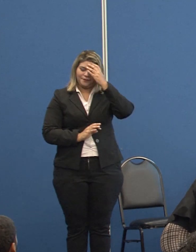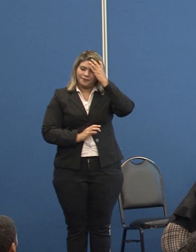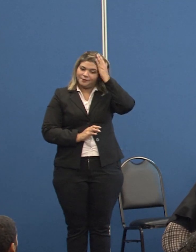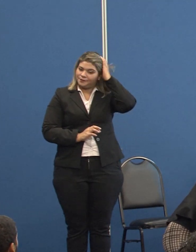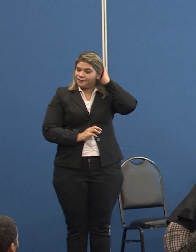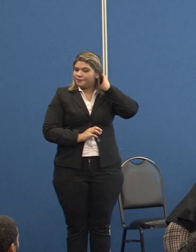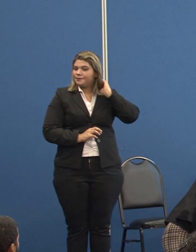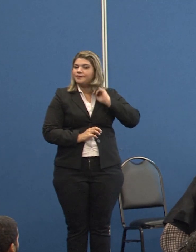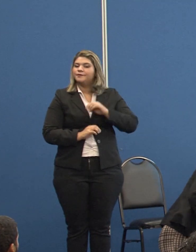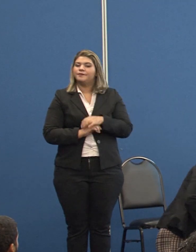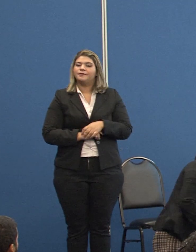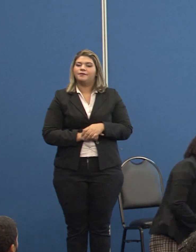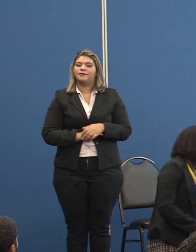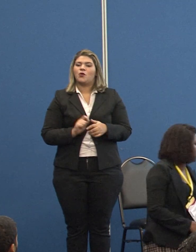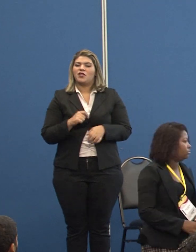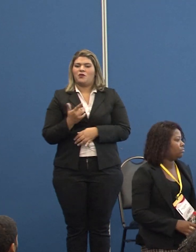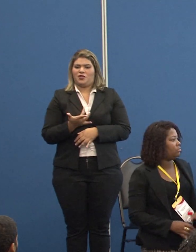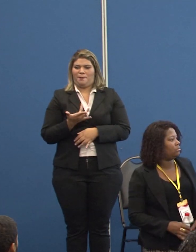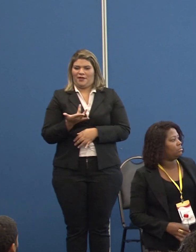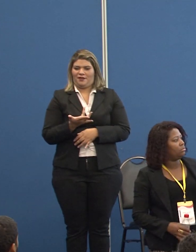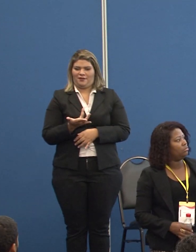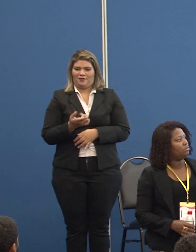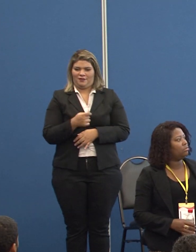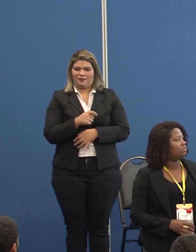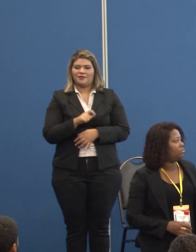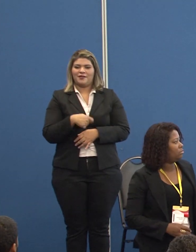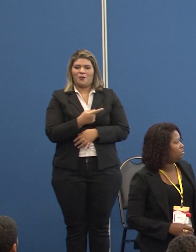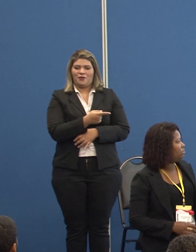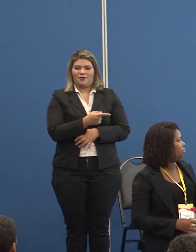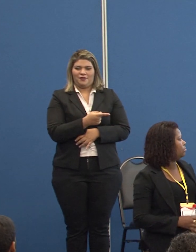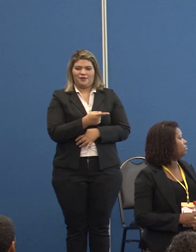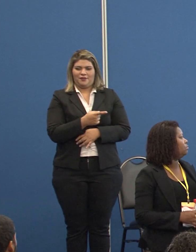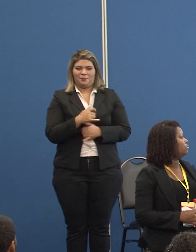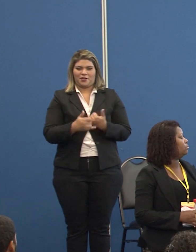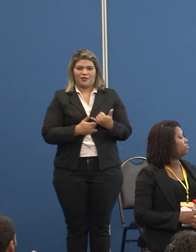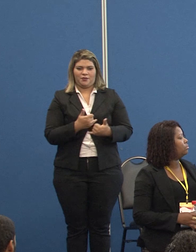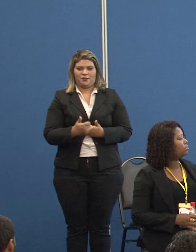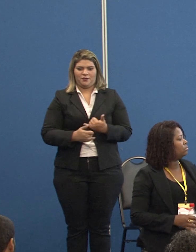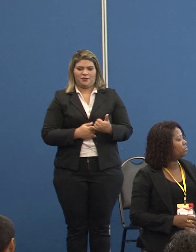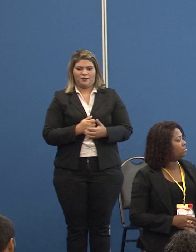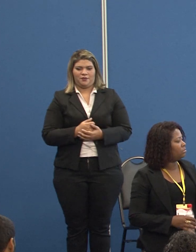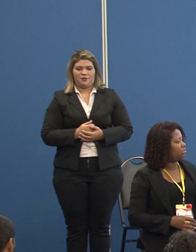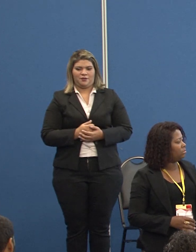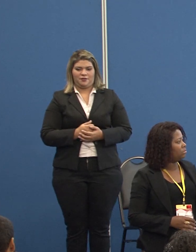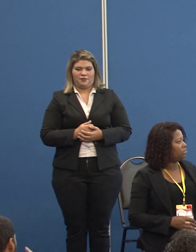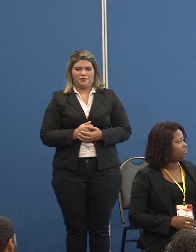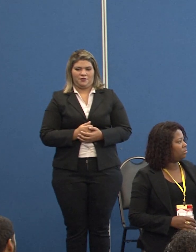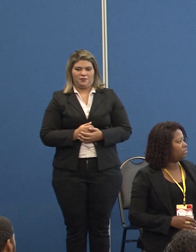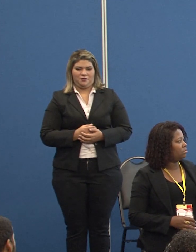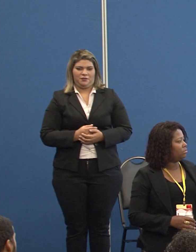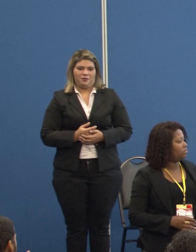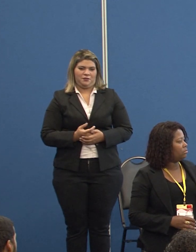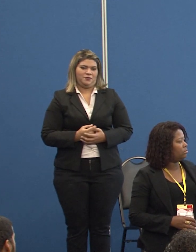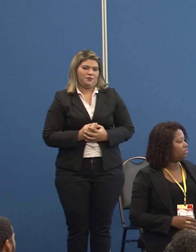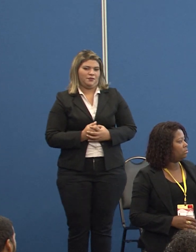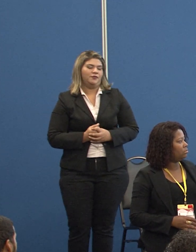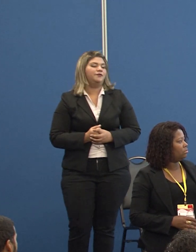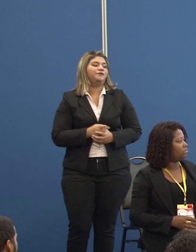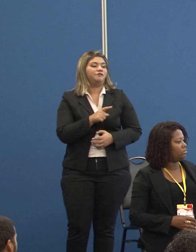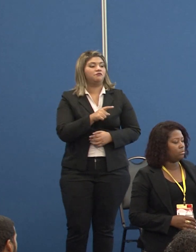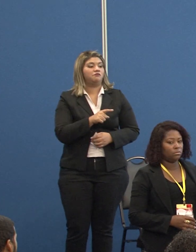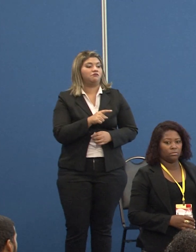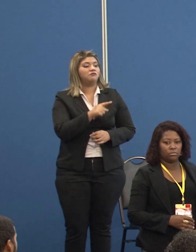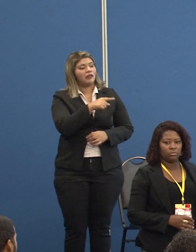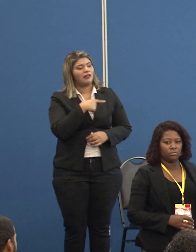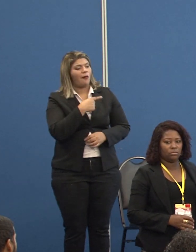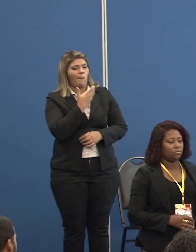Aqui eu trouxe para... Se alguém se interessar e quiser construir, já trouxe mais ou menos um modelinho aqui. Se quiserem